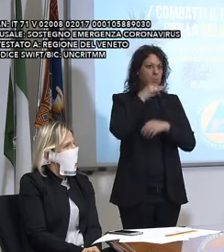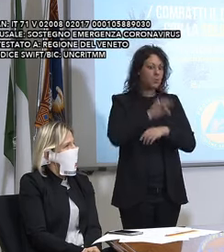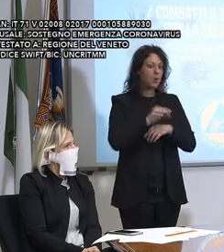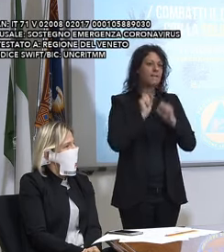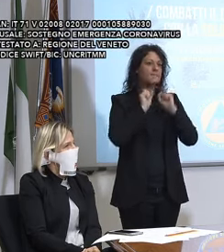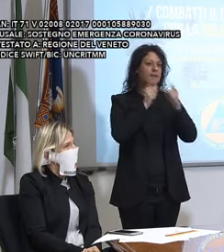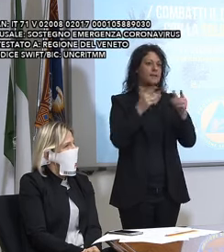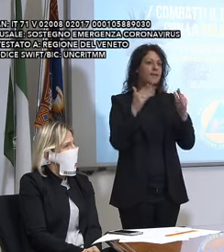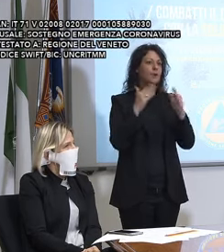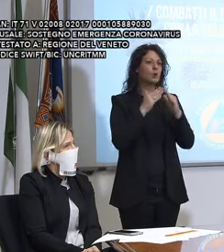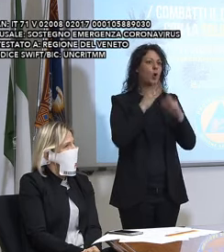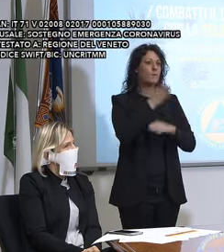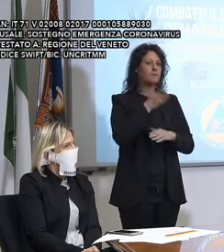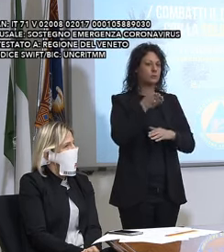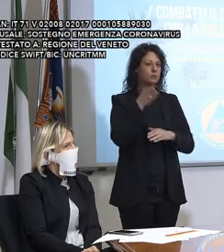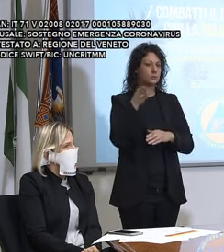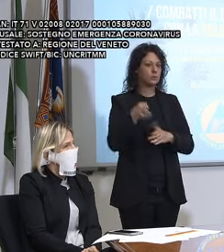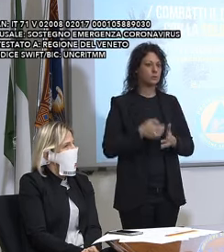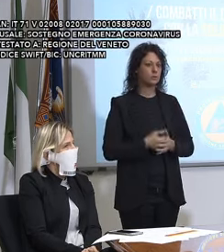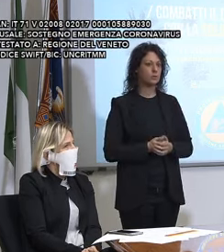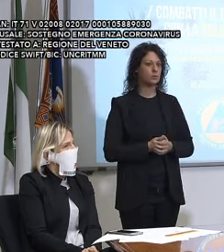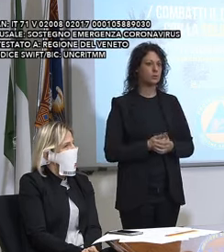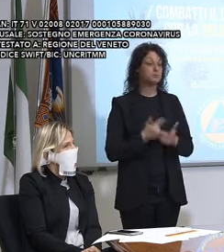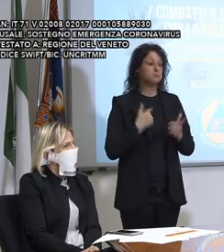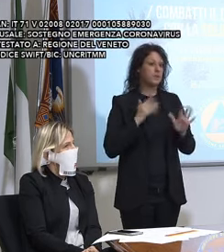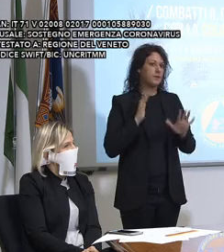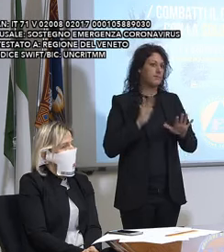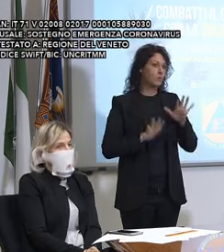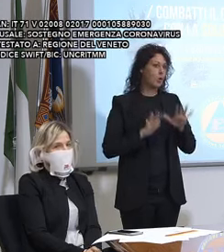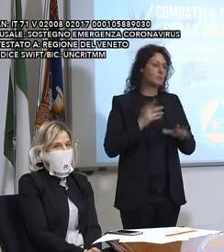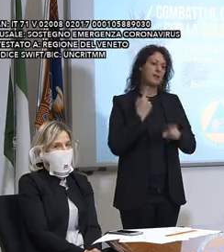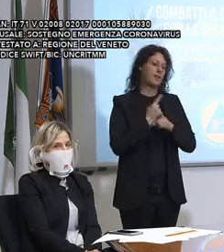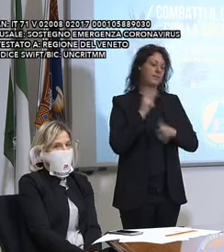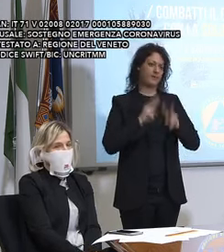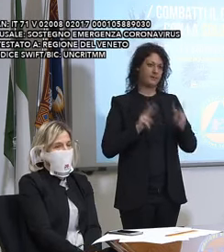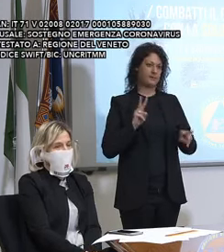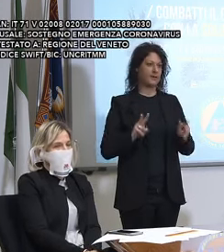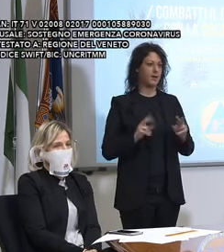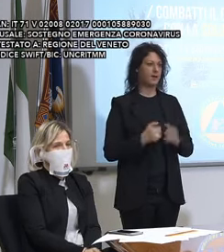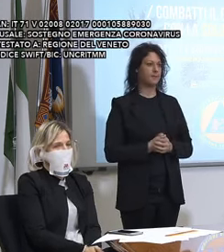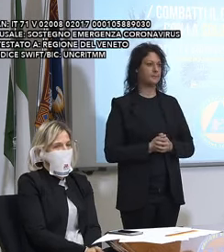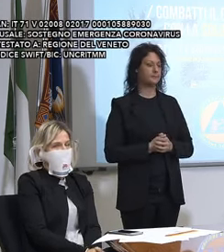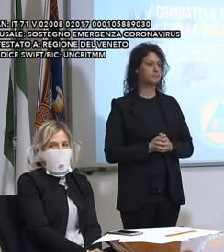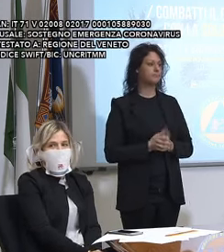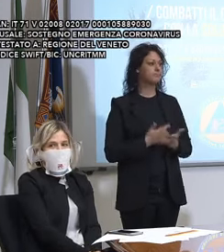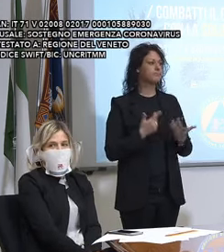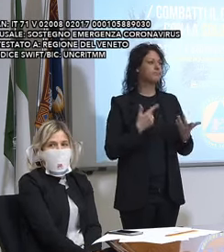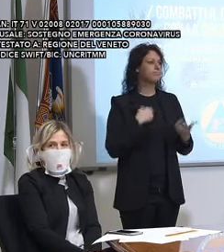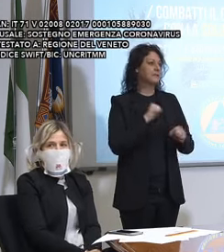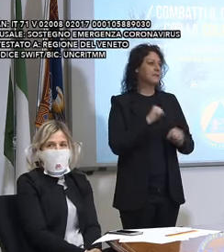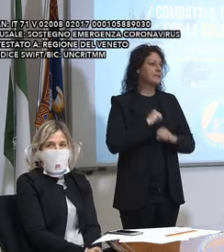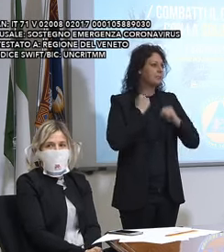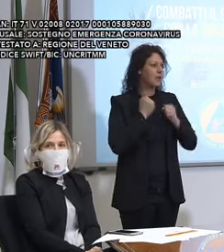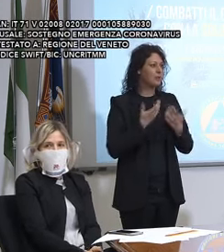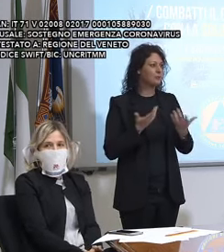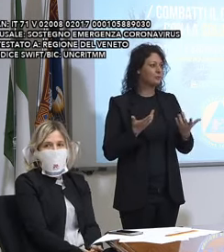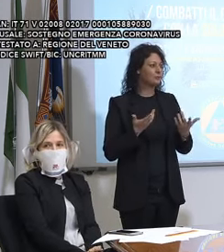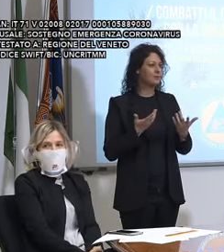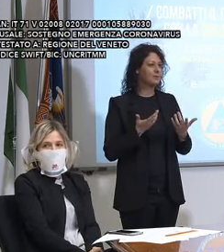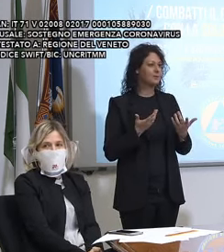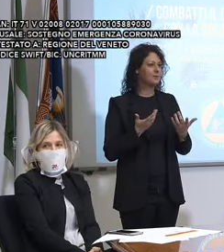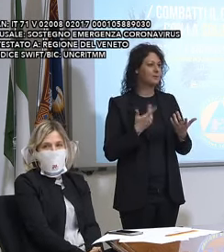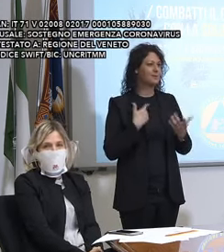perché comunque è un commercio, forse non lo so, andrebbe verificata. E a me spiace, però